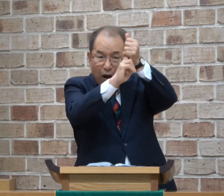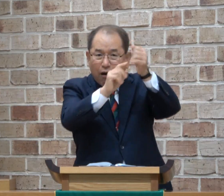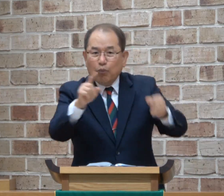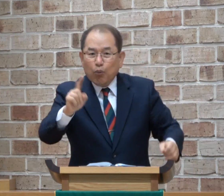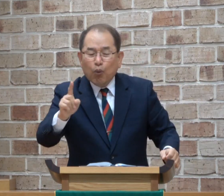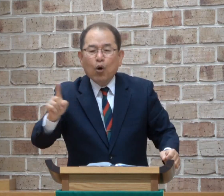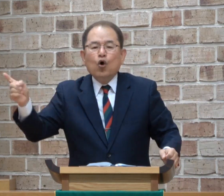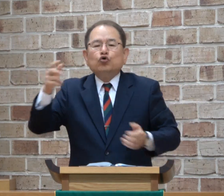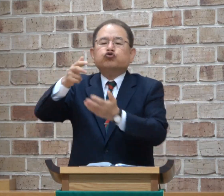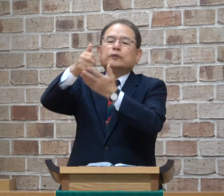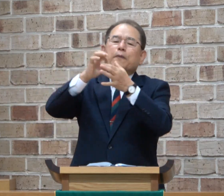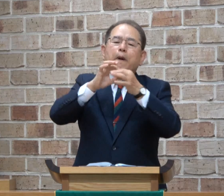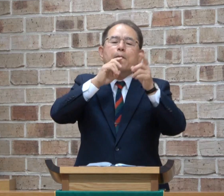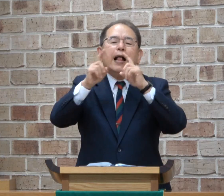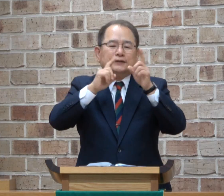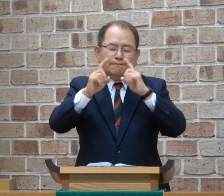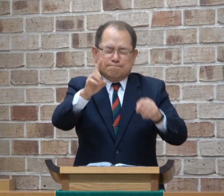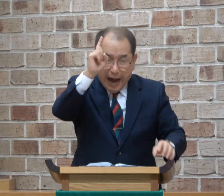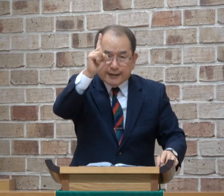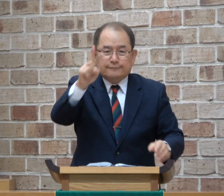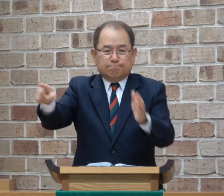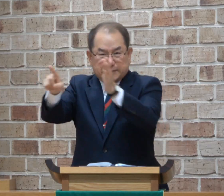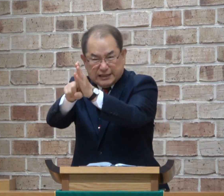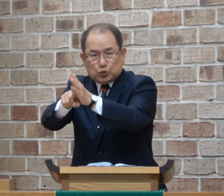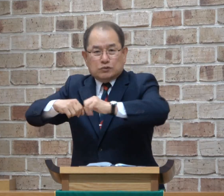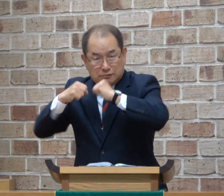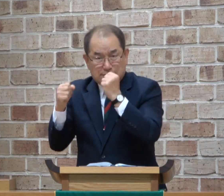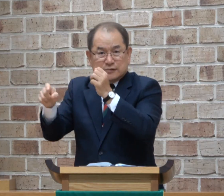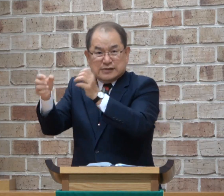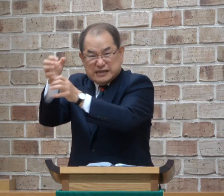말씀에 순종했을 때 기적이 일어났습니다.